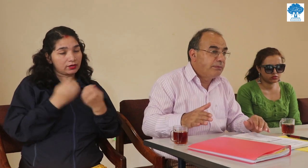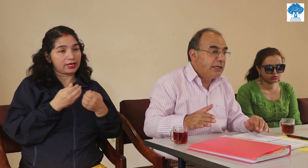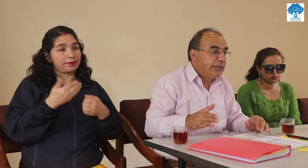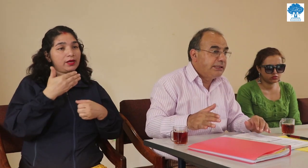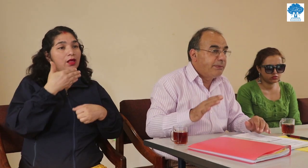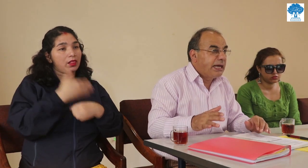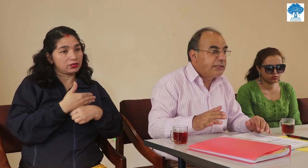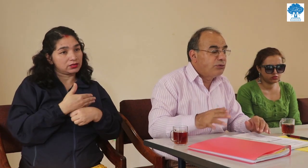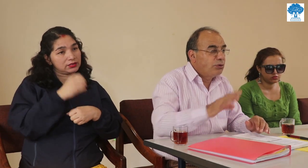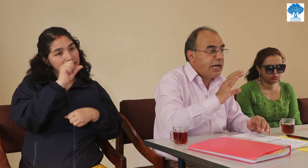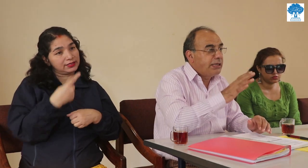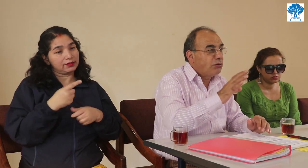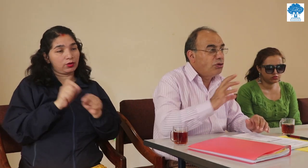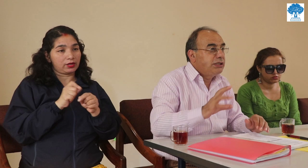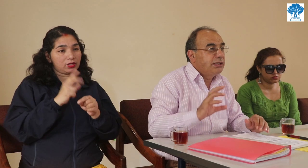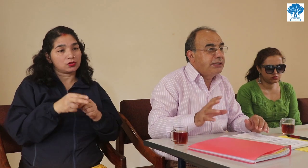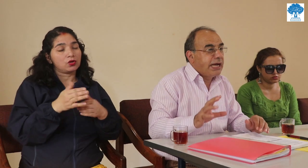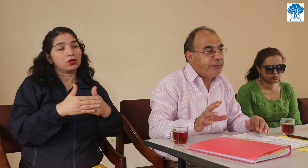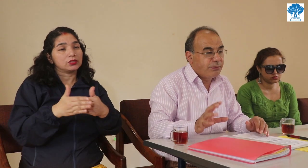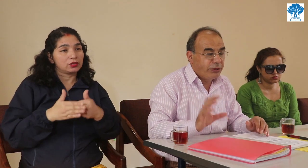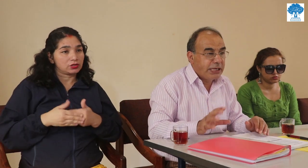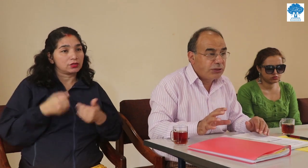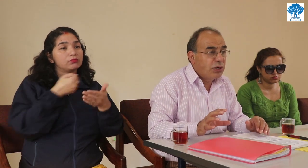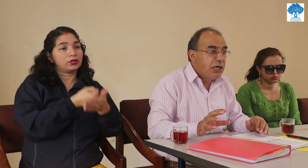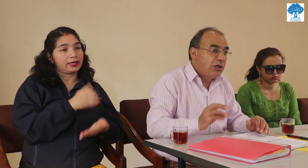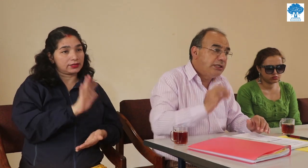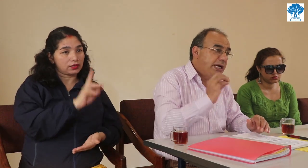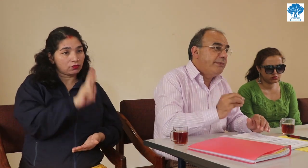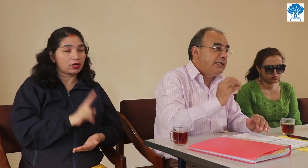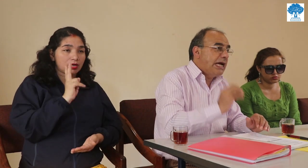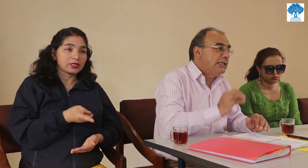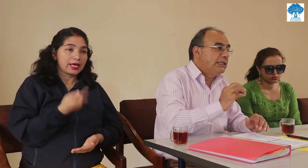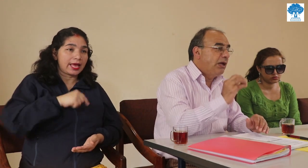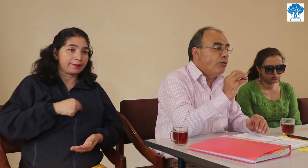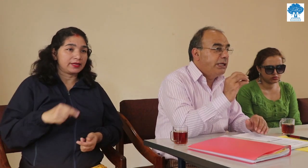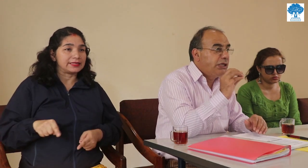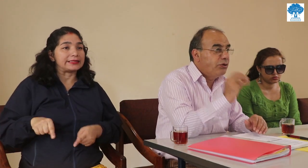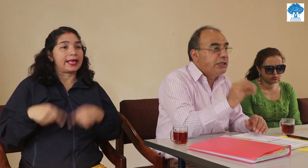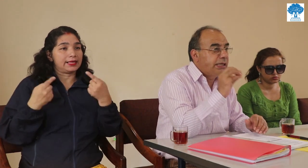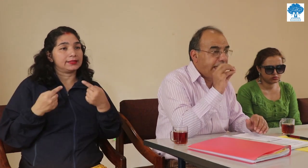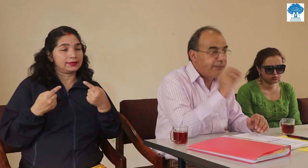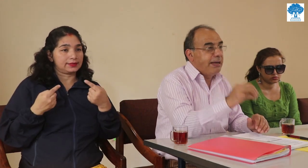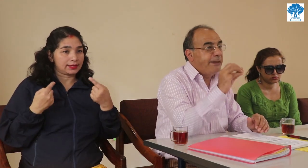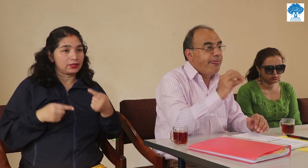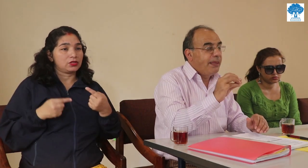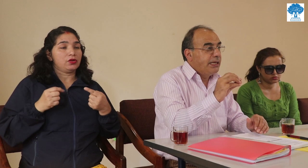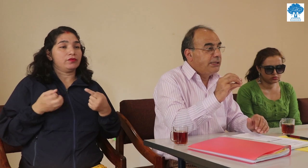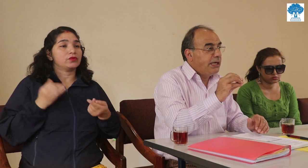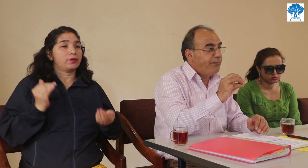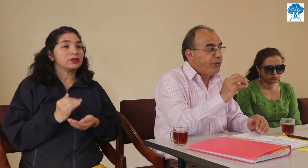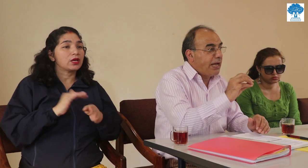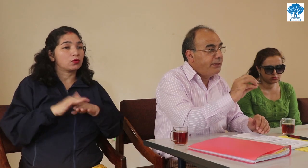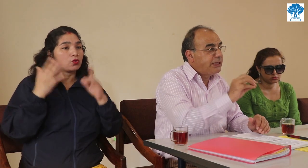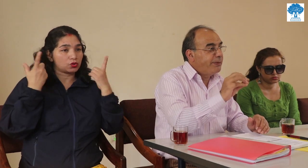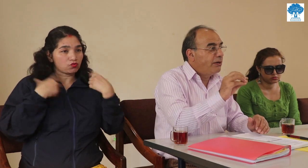टार्गेट जे बनाएका छौँ त्यो टार्गेटको नजिक नजिक हामी चाहिँ पुगेका छौँ र अझै हामीलाई च्यालेन्ज चाहिँ के हो भने न्युनेटल हेल्थमा